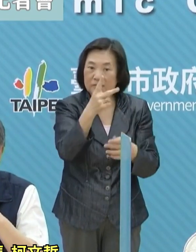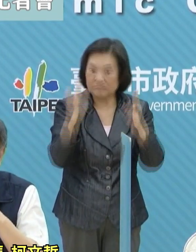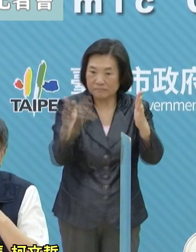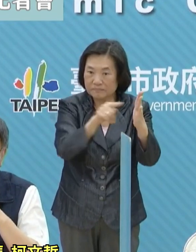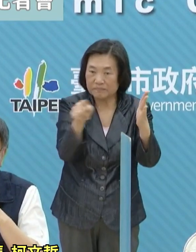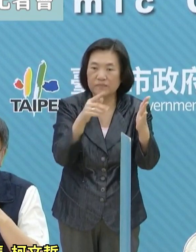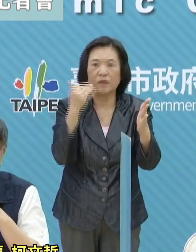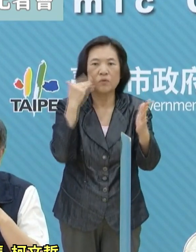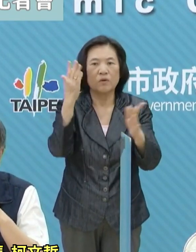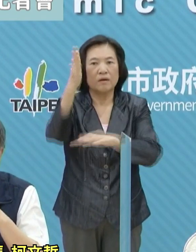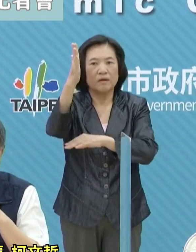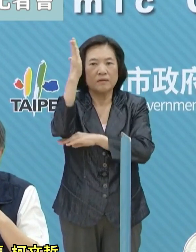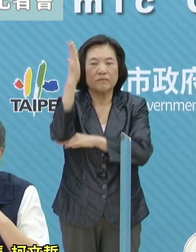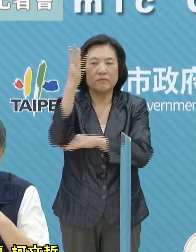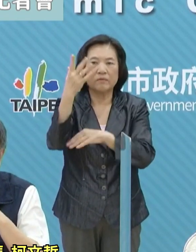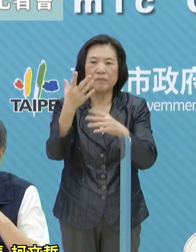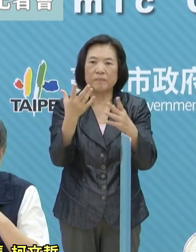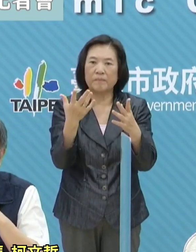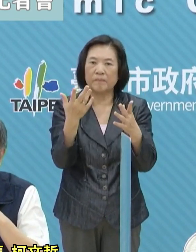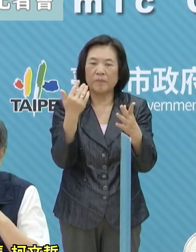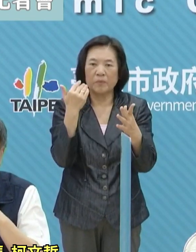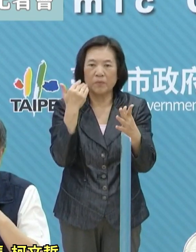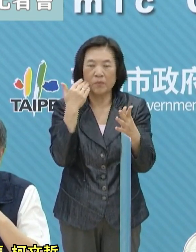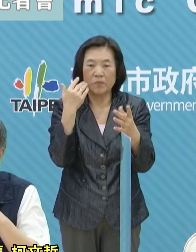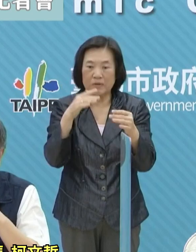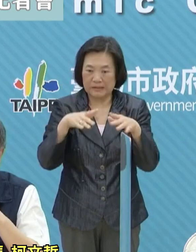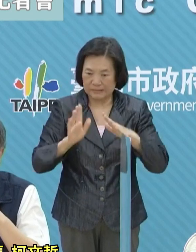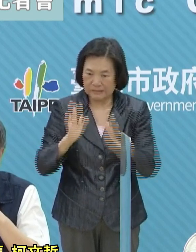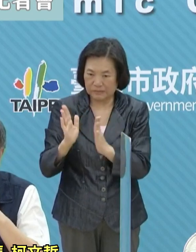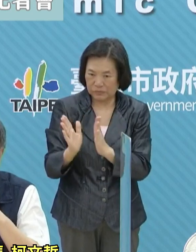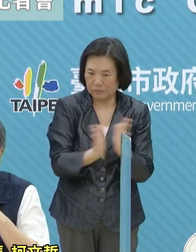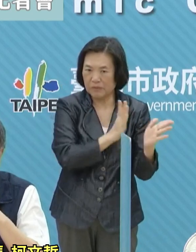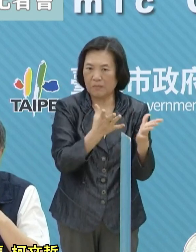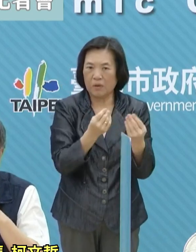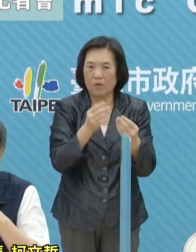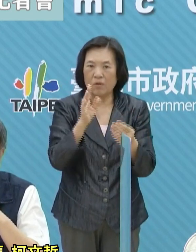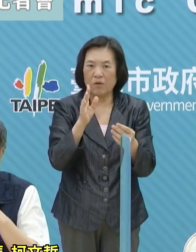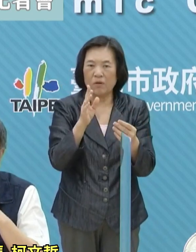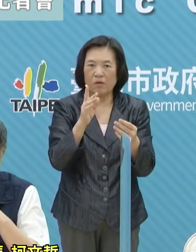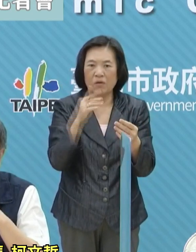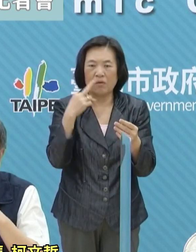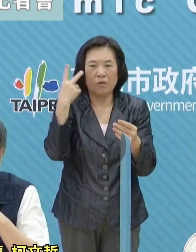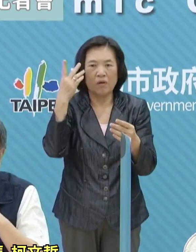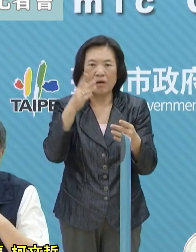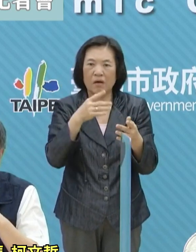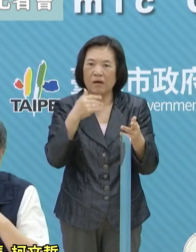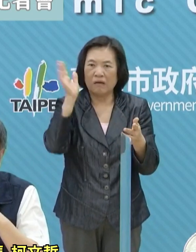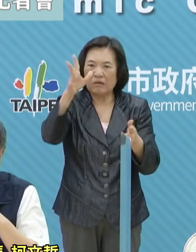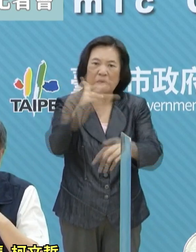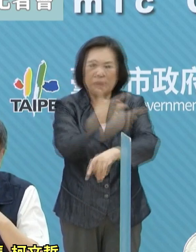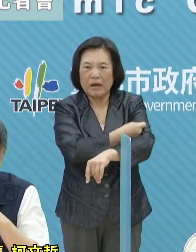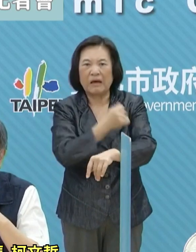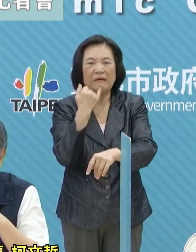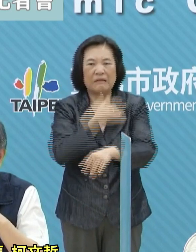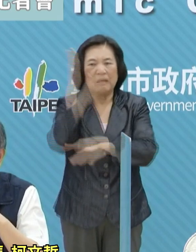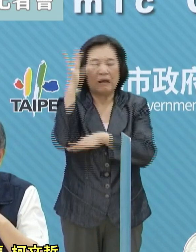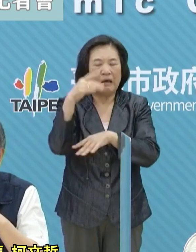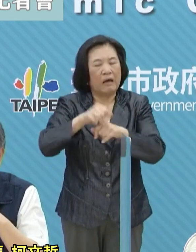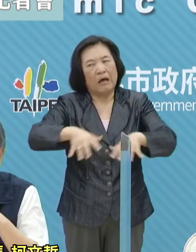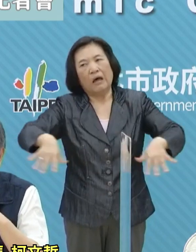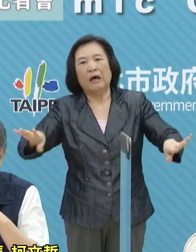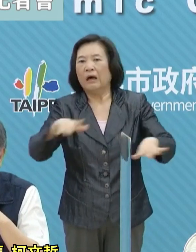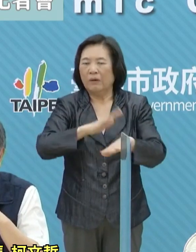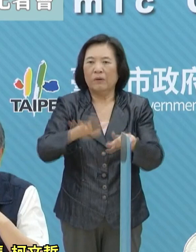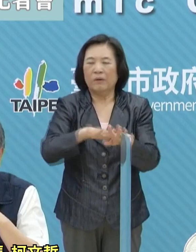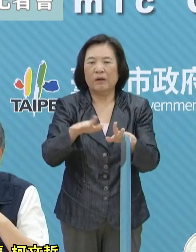哦使用线上的预约系统。为什么，你知道？第一，我们到现在是